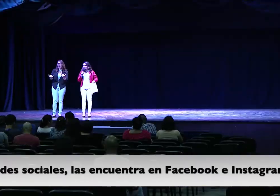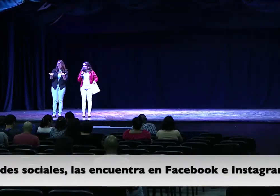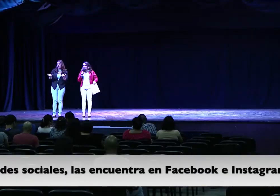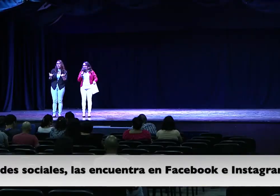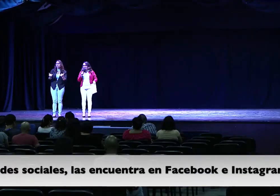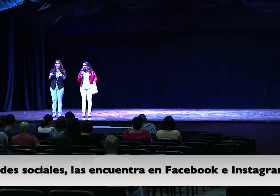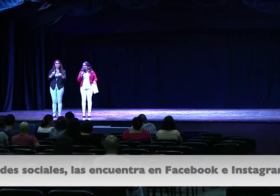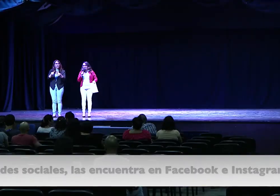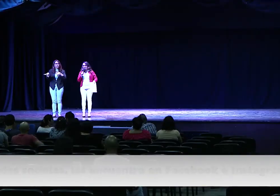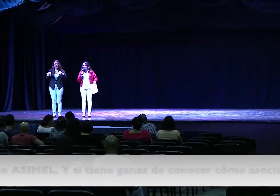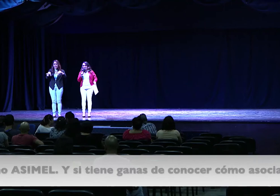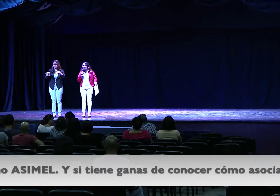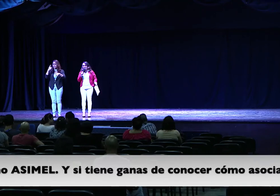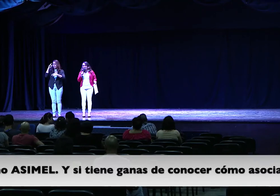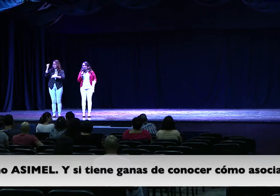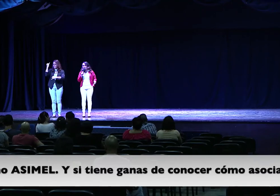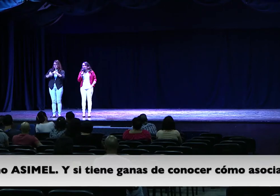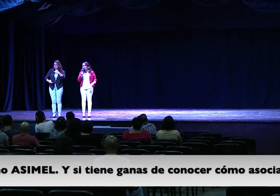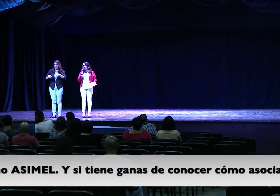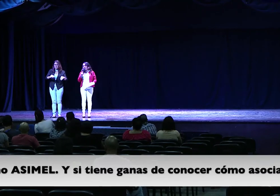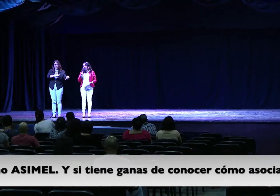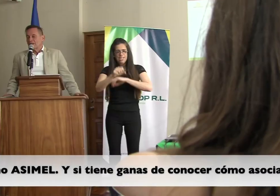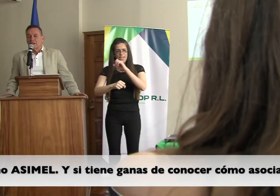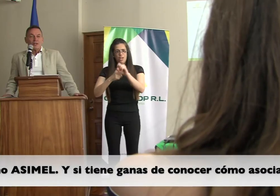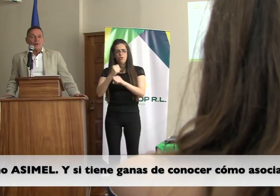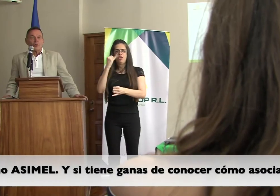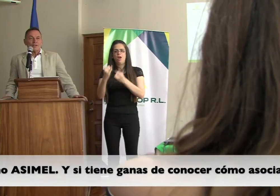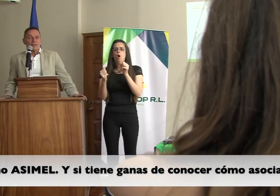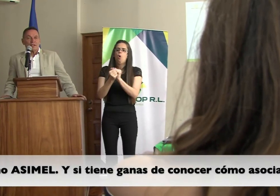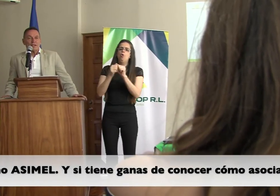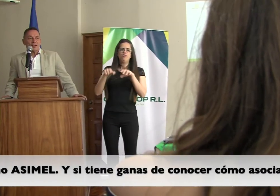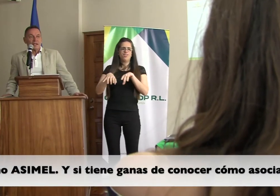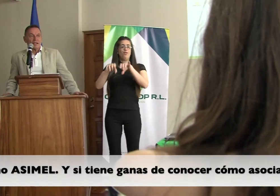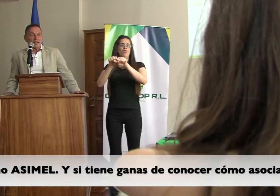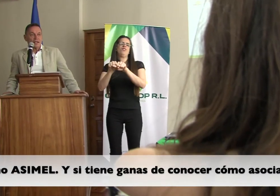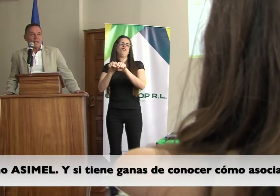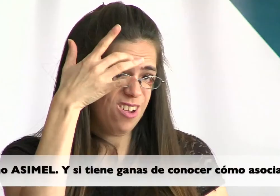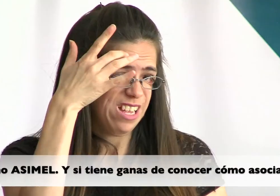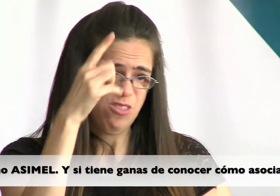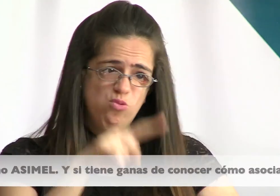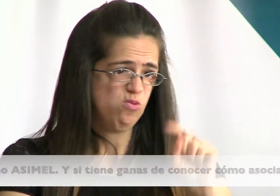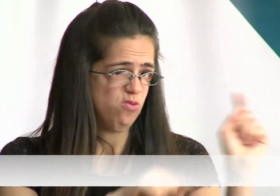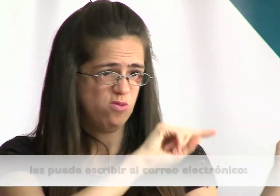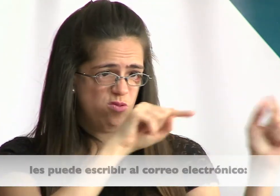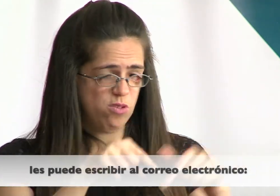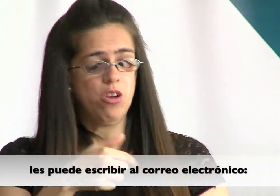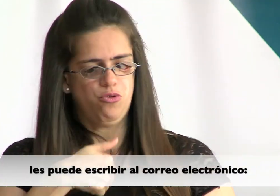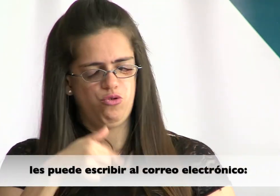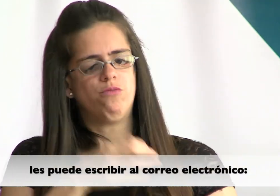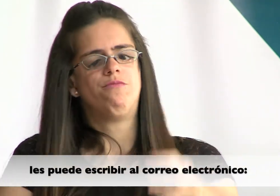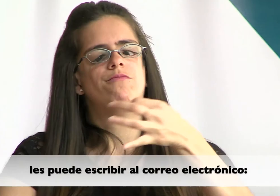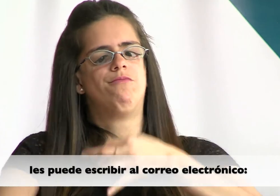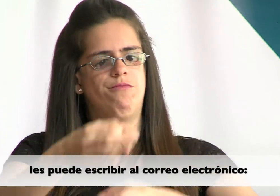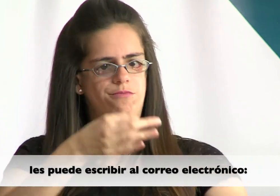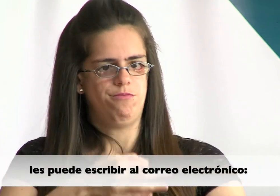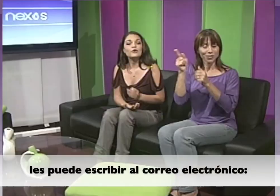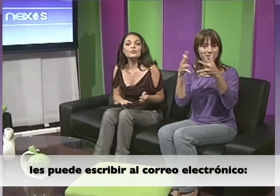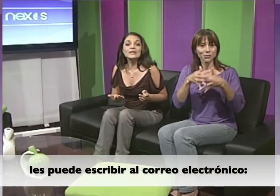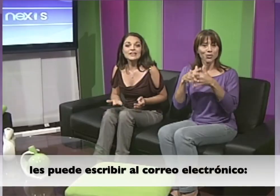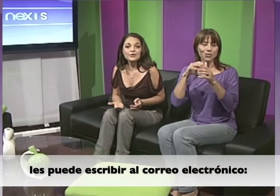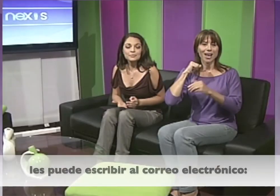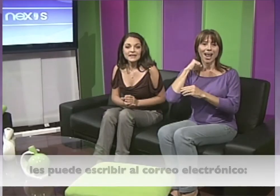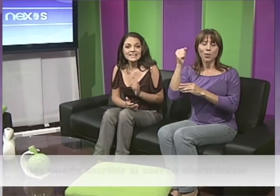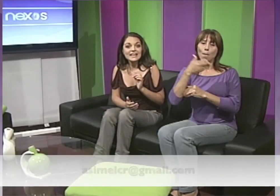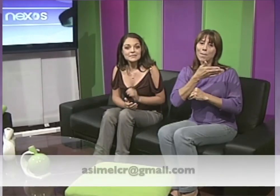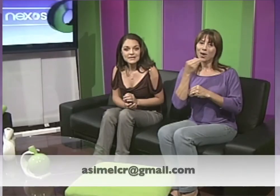las encuentra en facebook e instagram como así mel y si tiene ganas de conocer cómo asociarse también les puede escribir al correo